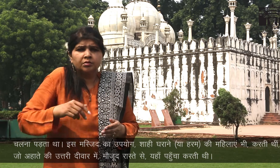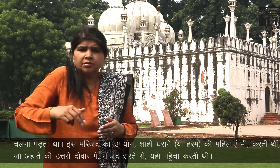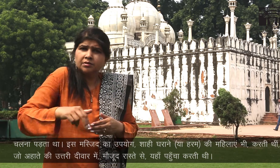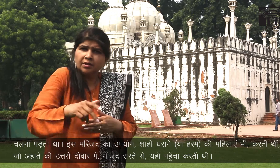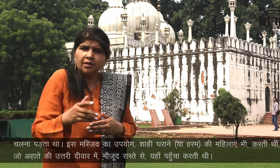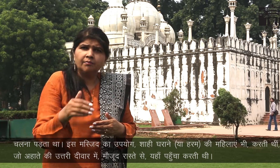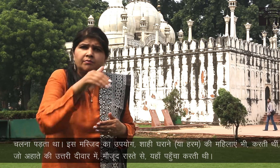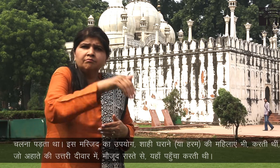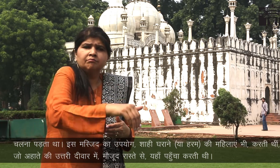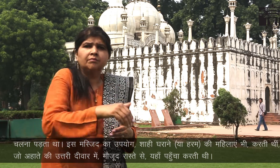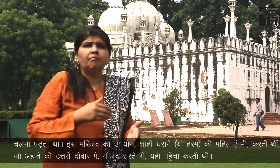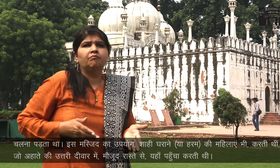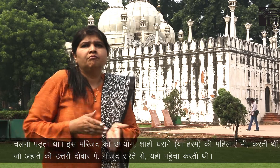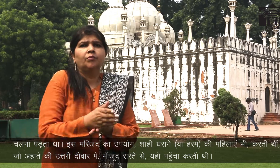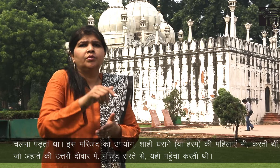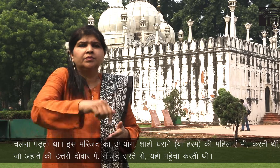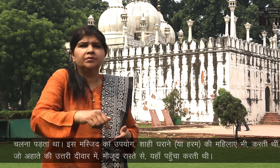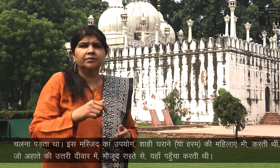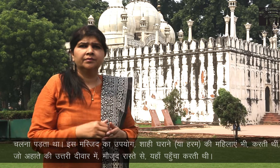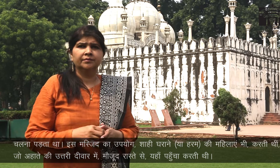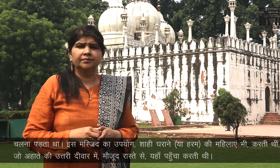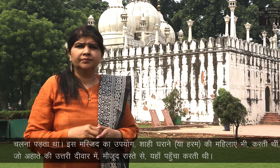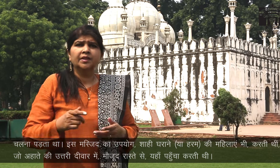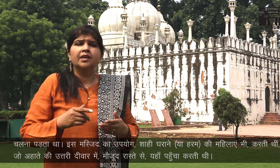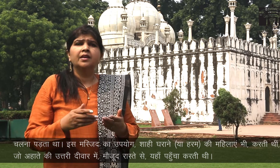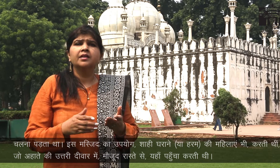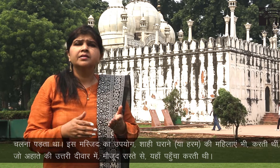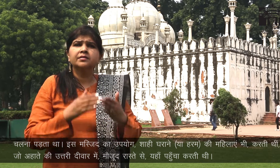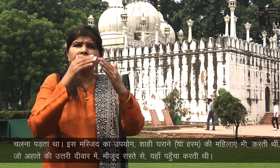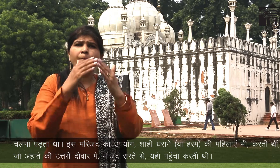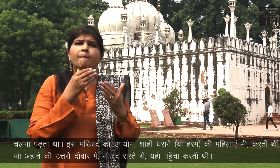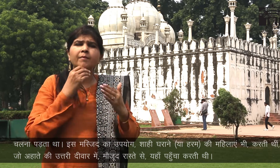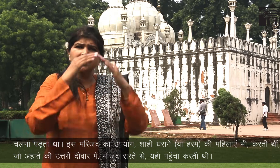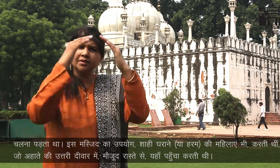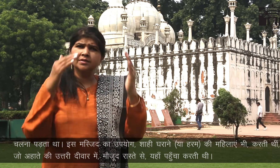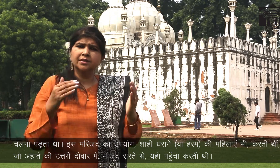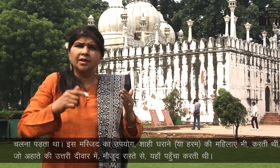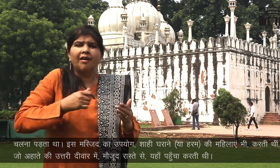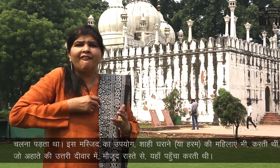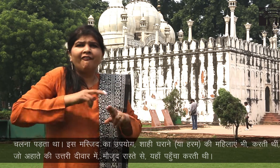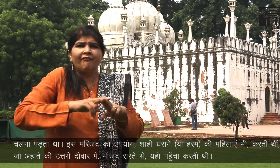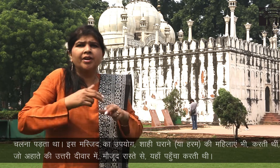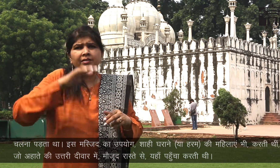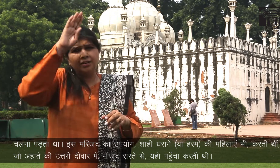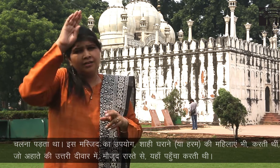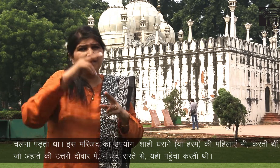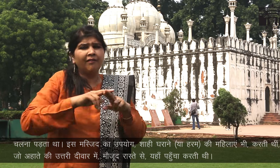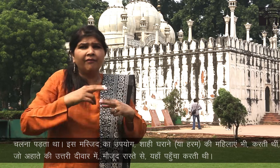चलना पड़ता था। इस मस्जिद का उपयोग शाही घराने या हरम की महिलाएं भी करती